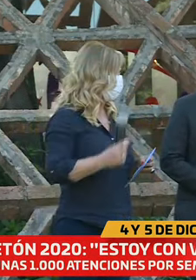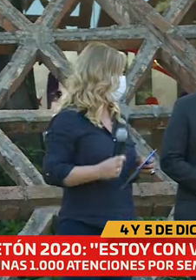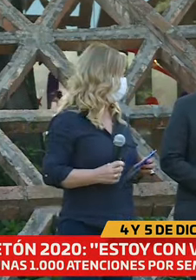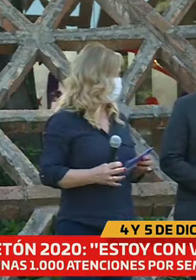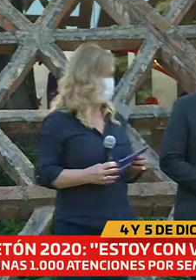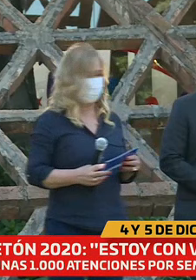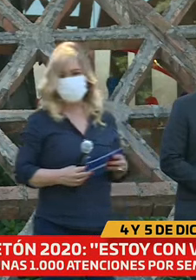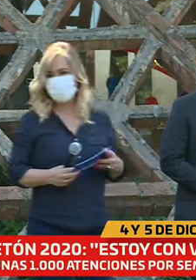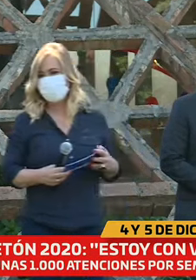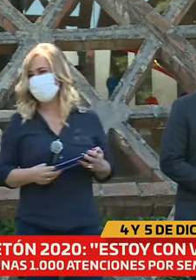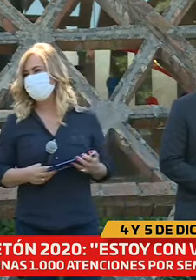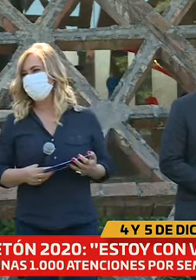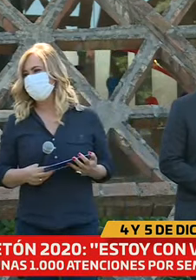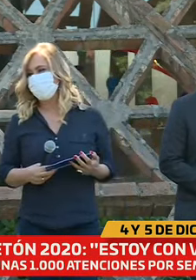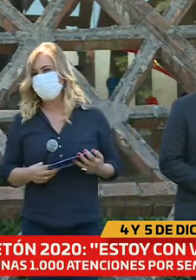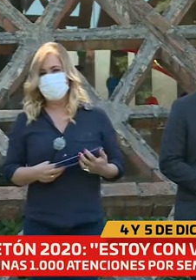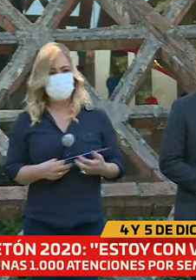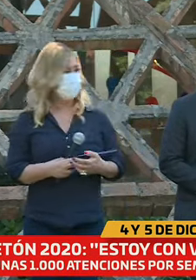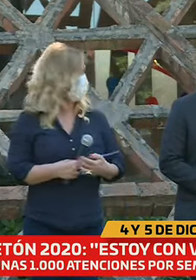diciembre.